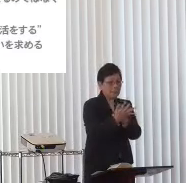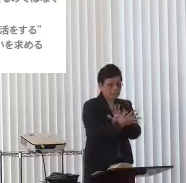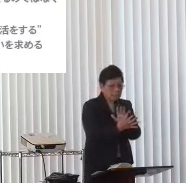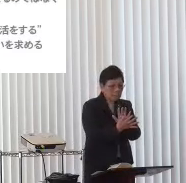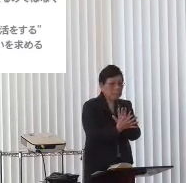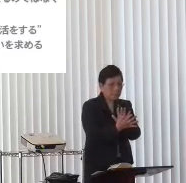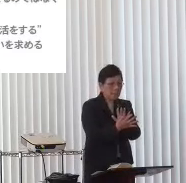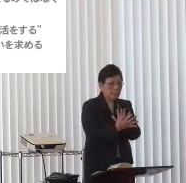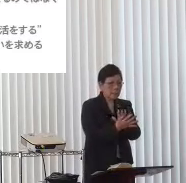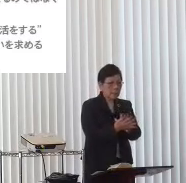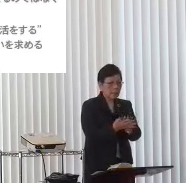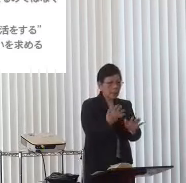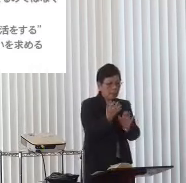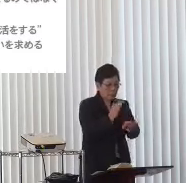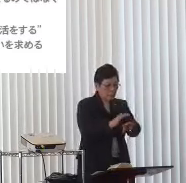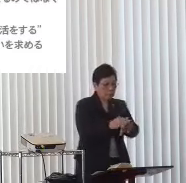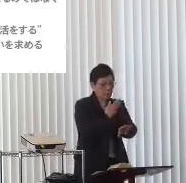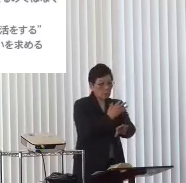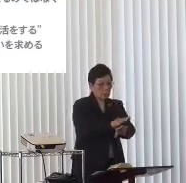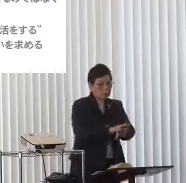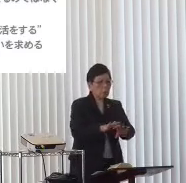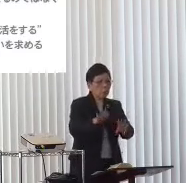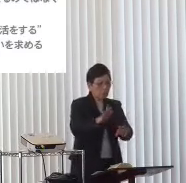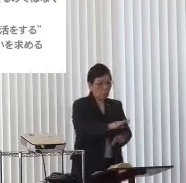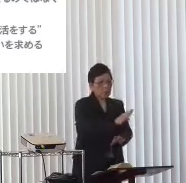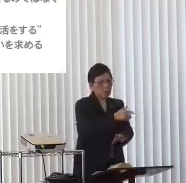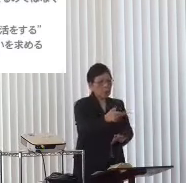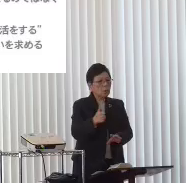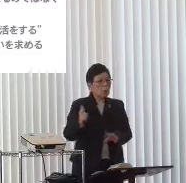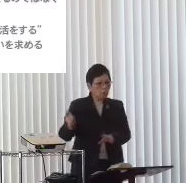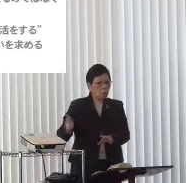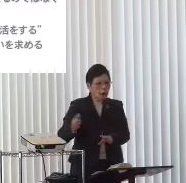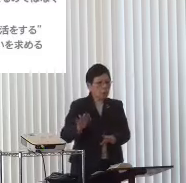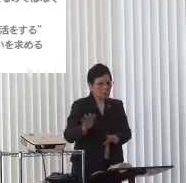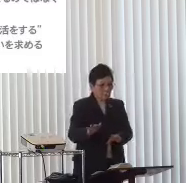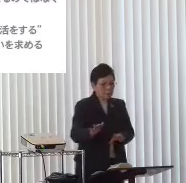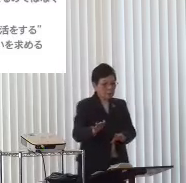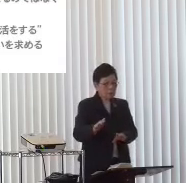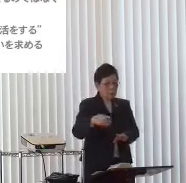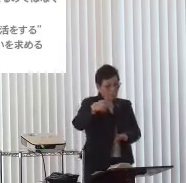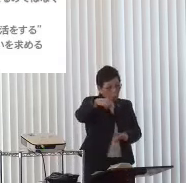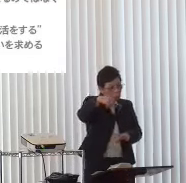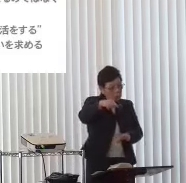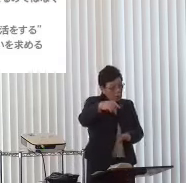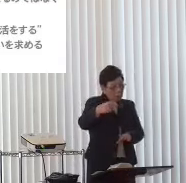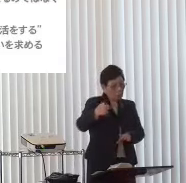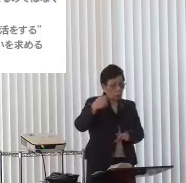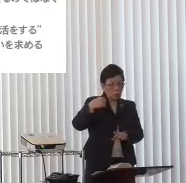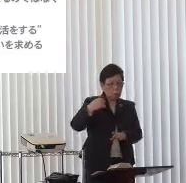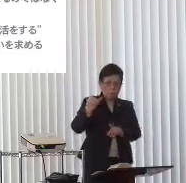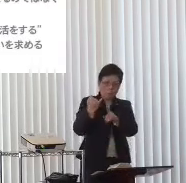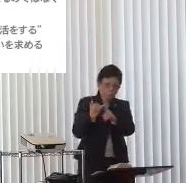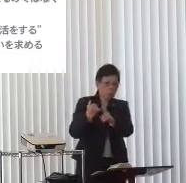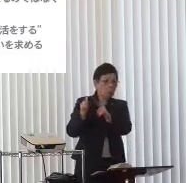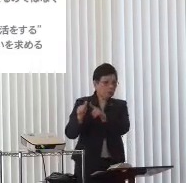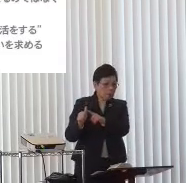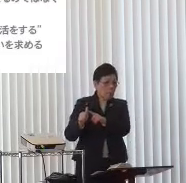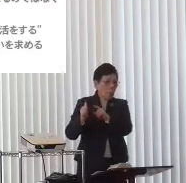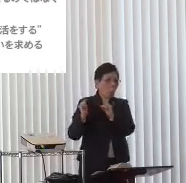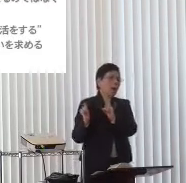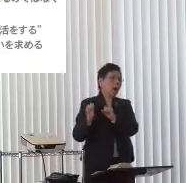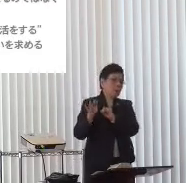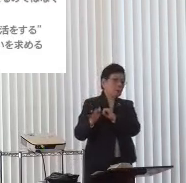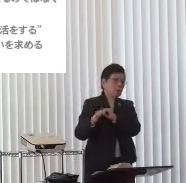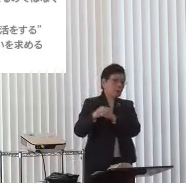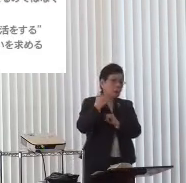上手だったらいいですけどね、下手くそで、そうすると先生が残念なことになりますから、誰に指示して